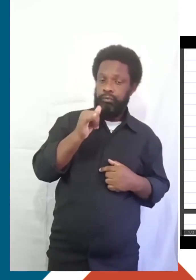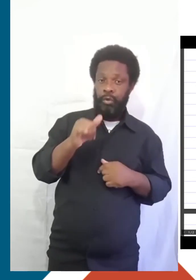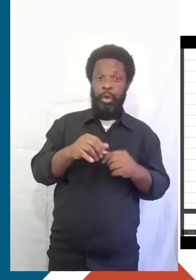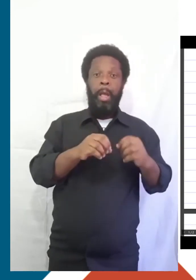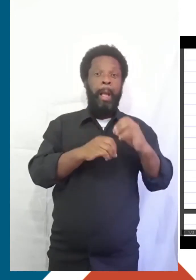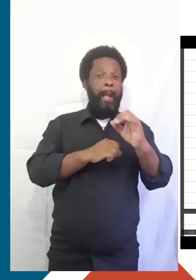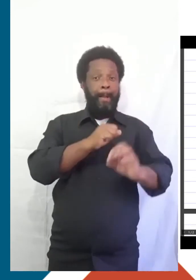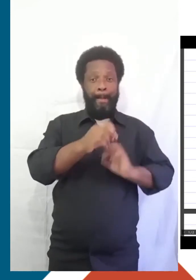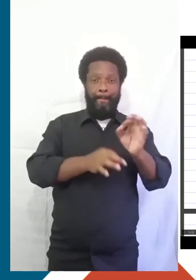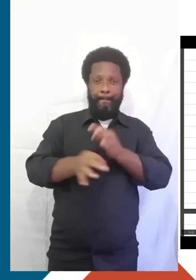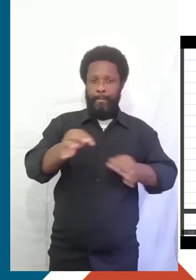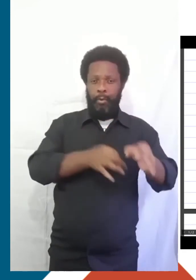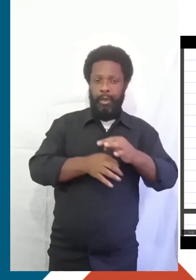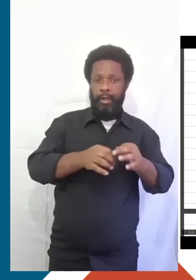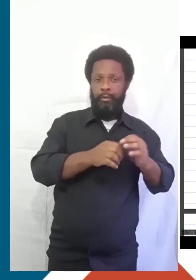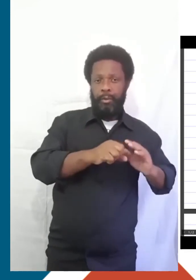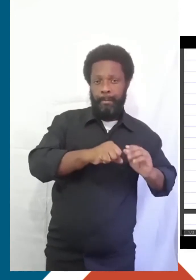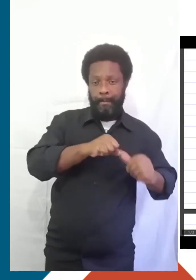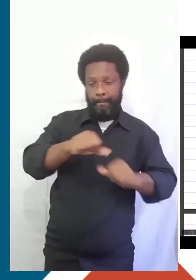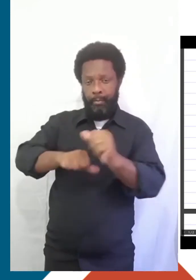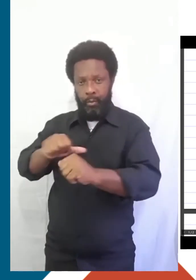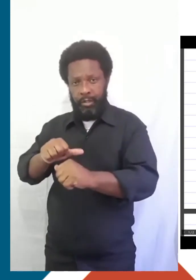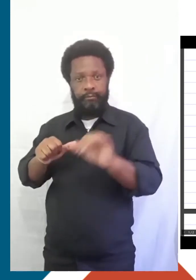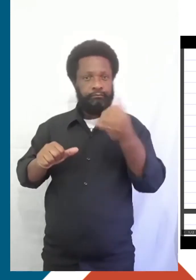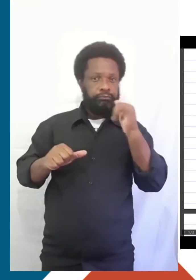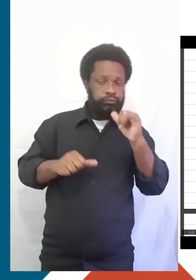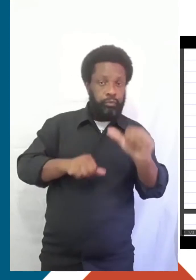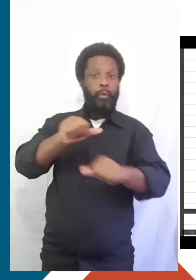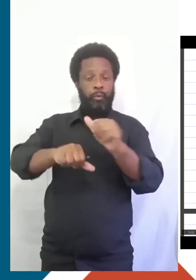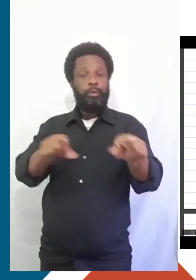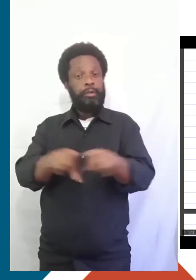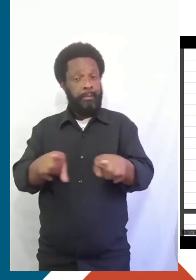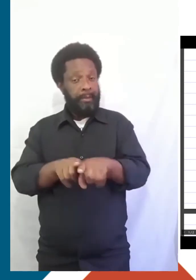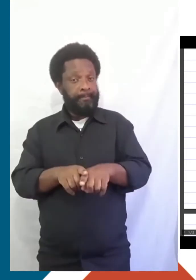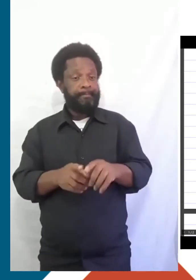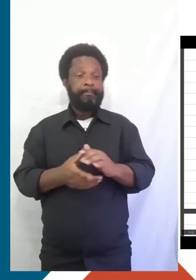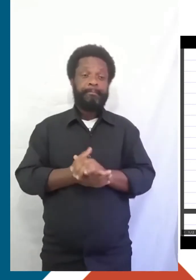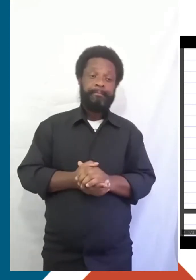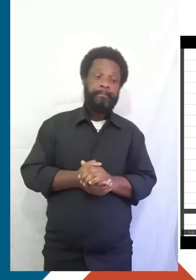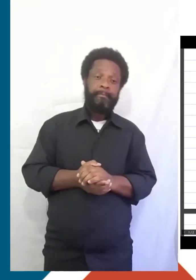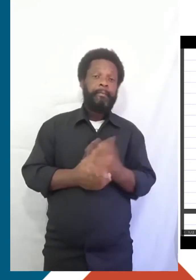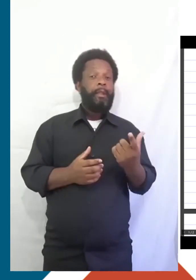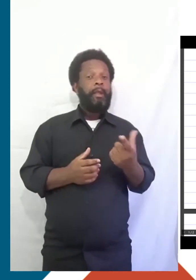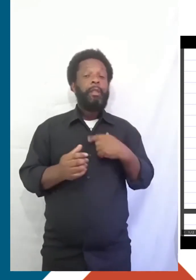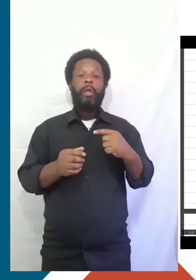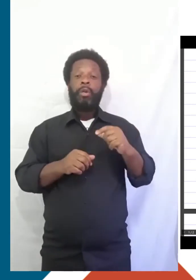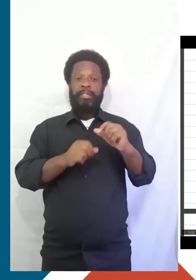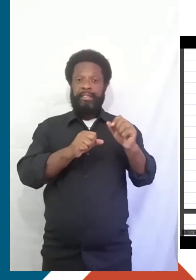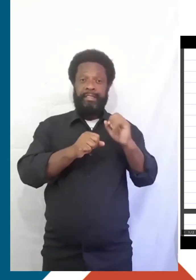sendo modificado ali na molécula, na substância, no conjunto ali de